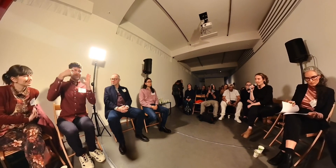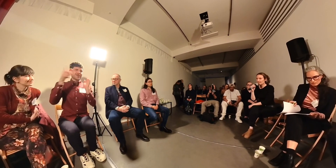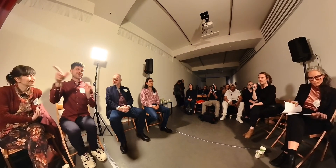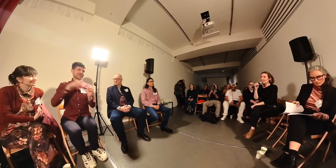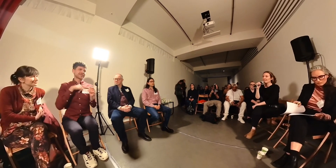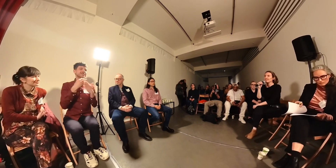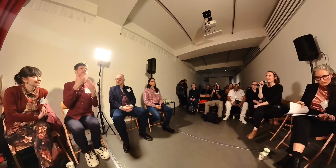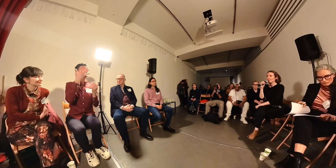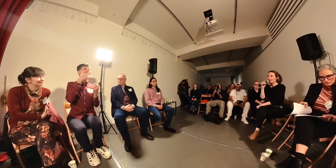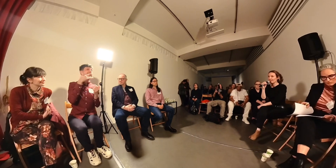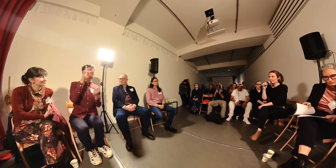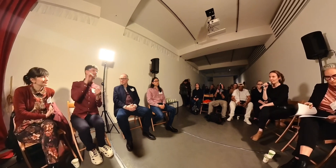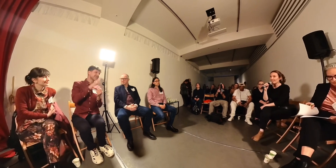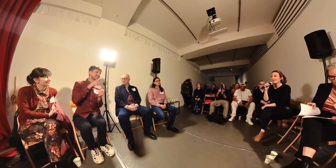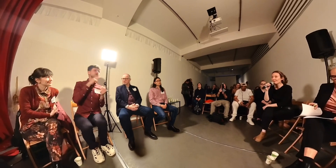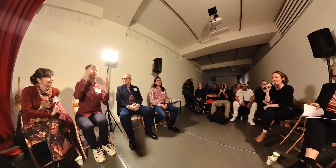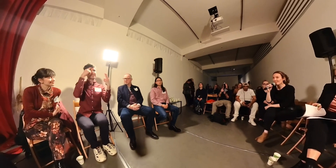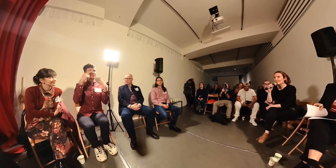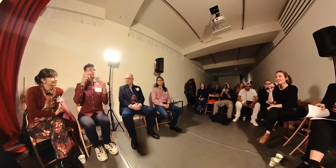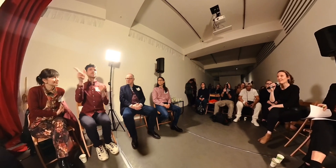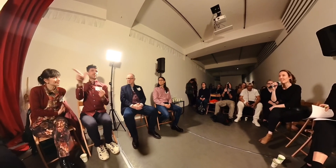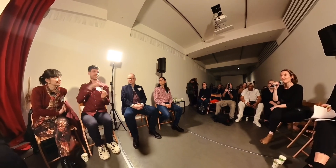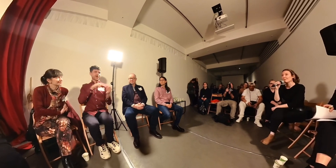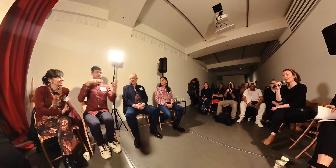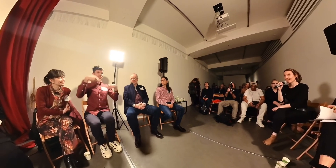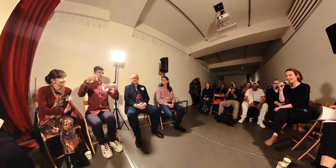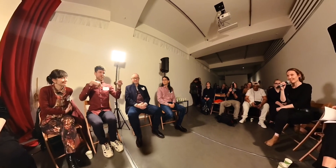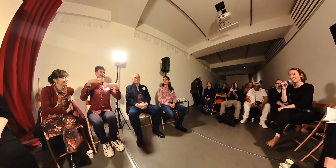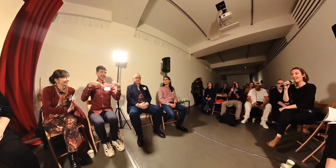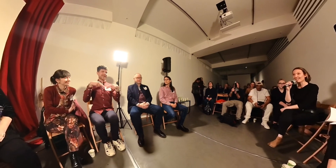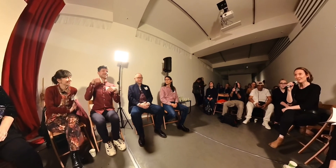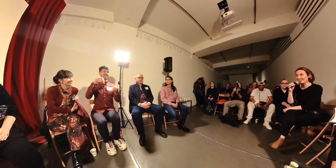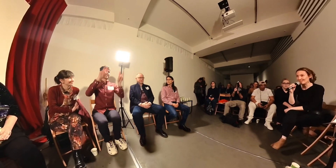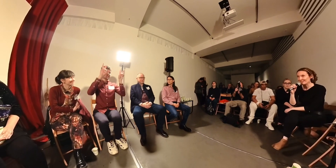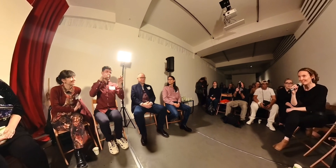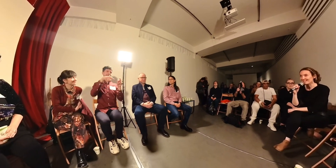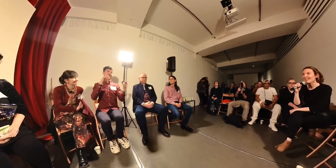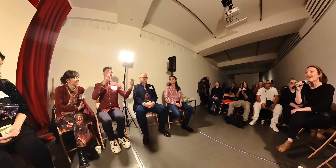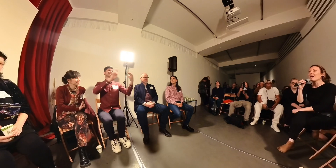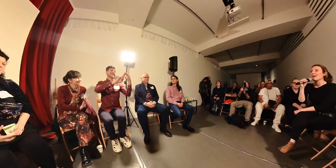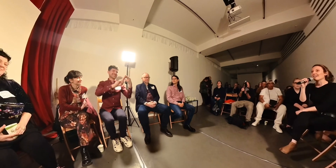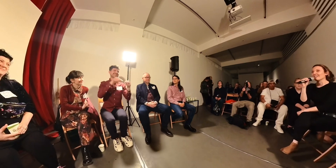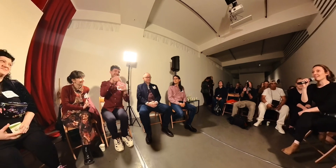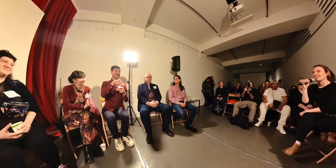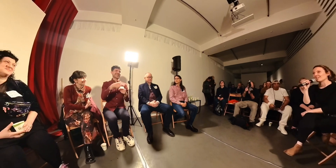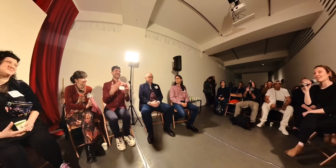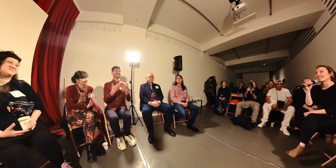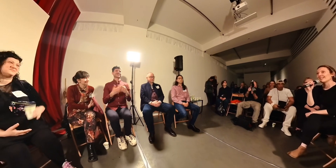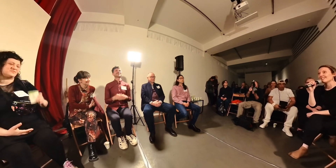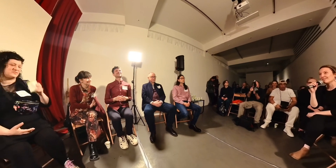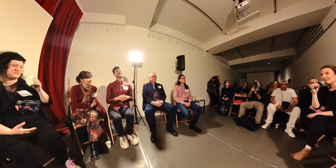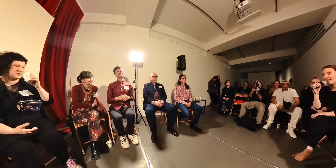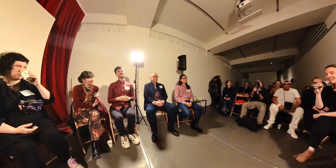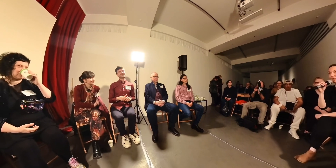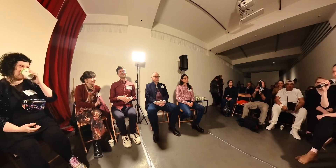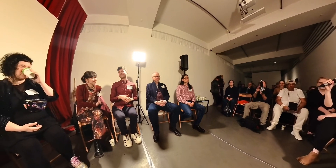pozvali Terezi, která je nevědomá herečka a společně jsme dotvářeli projekt. Takže já jako neslyšící a slečna,